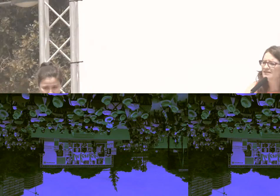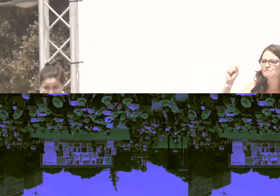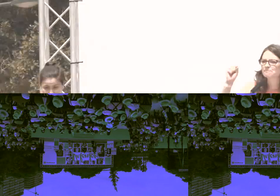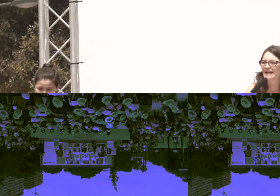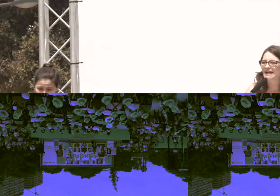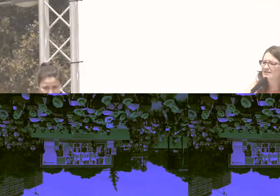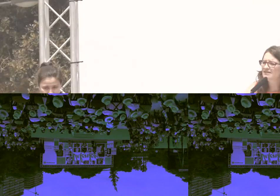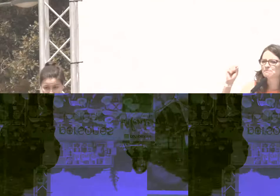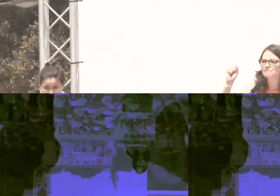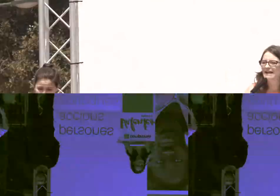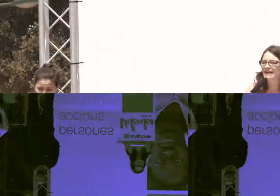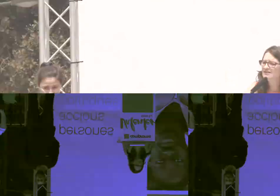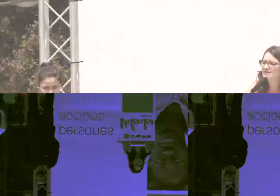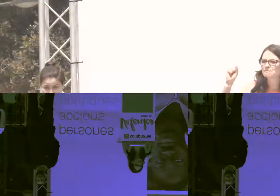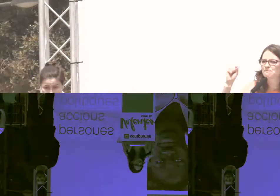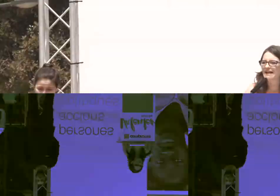Perquè mireu,